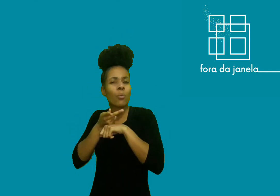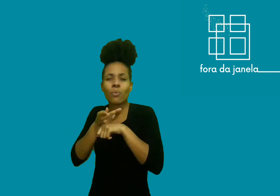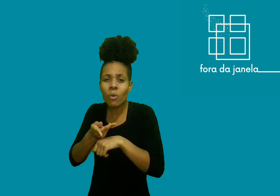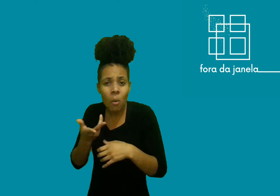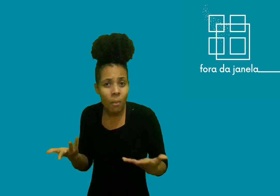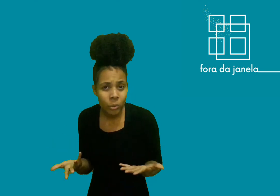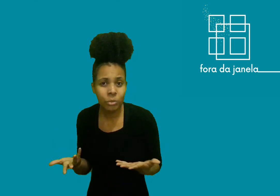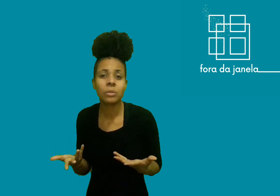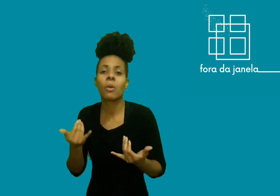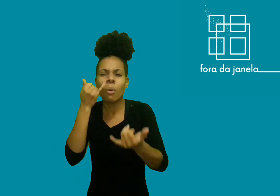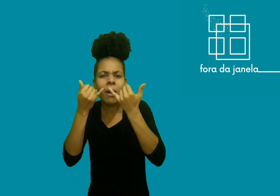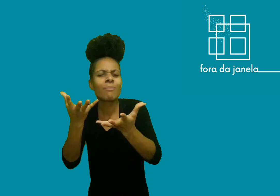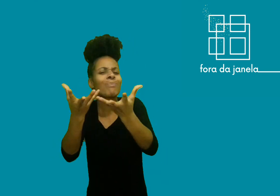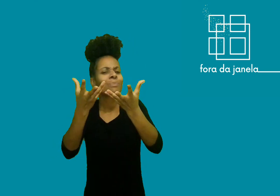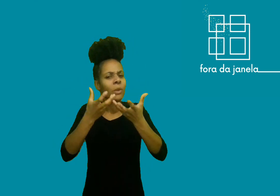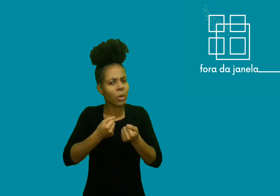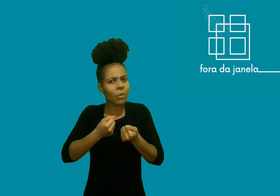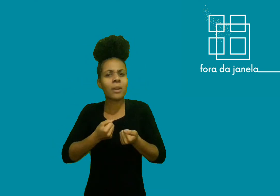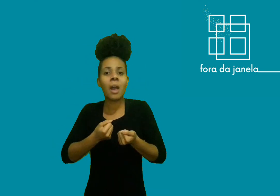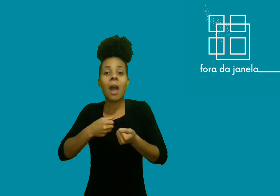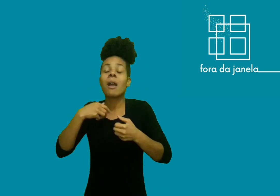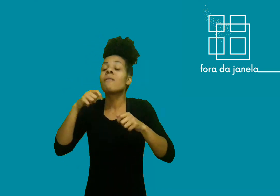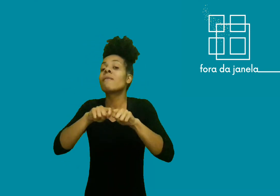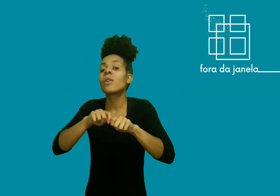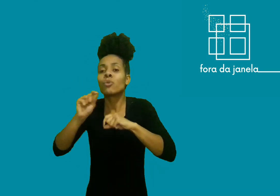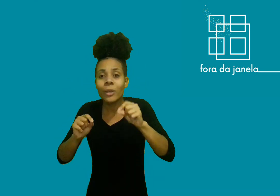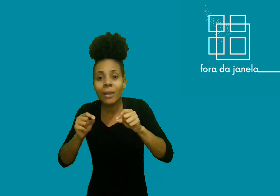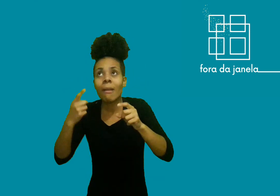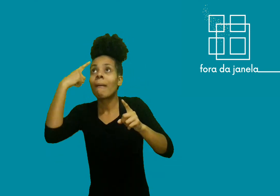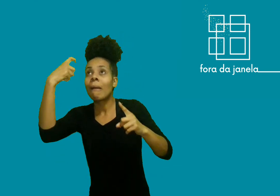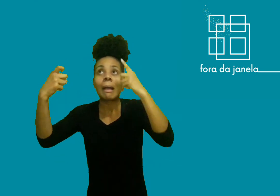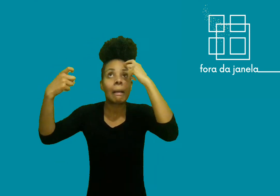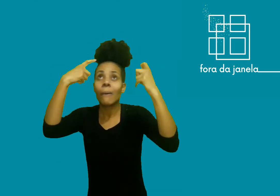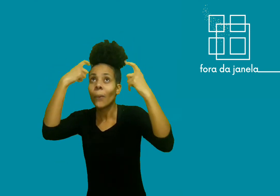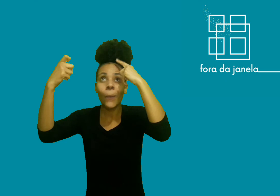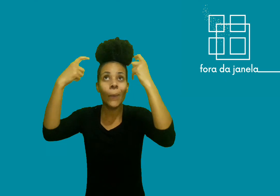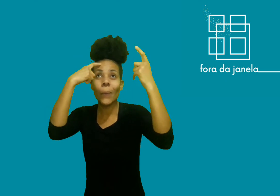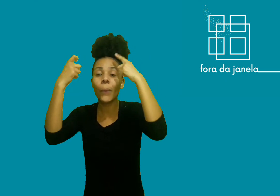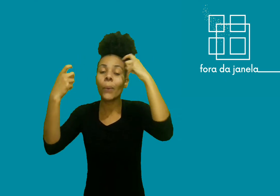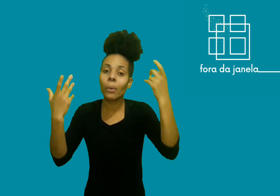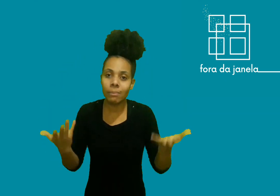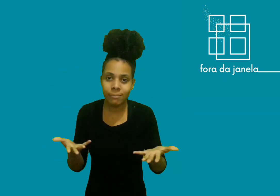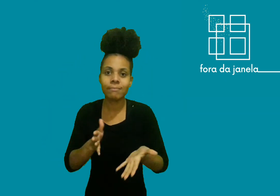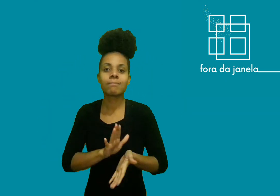antes eu também partia dessa ideia de ignorância, né? Que é não entender mesmo, é muita falta